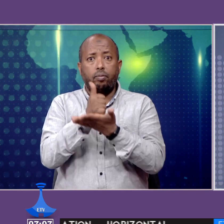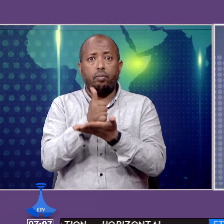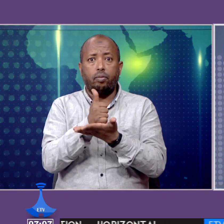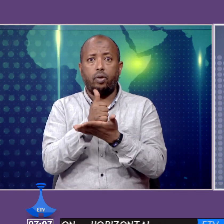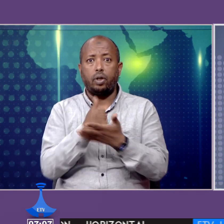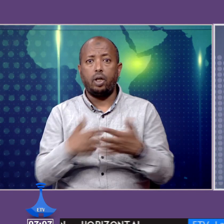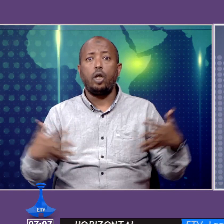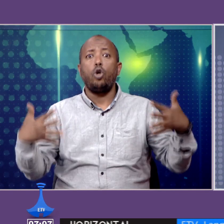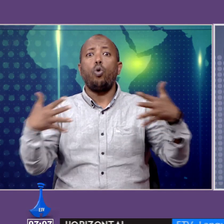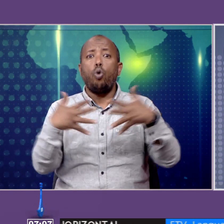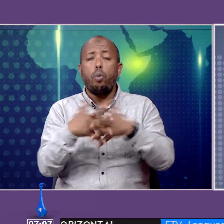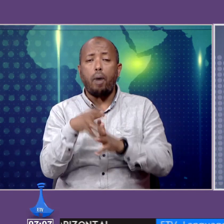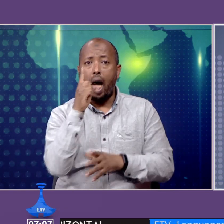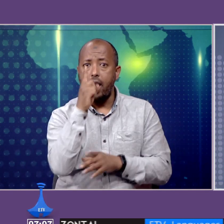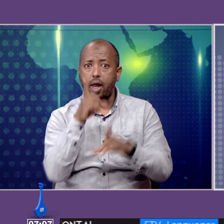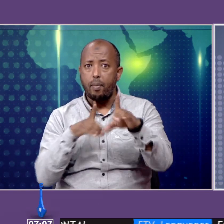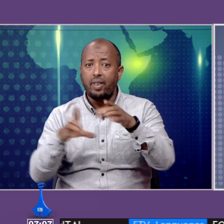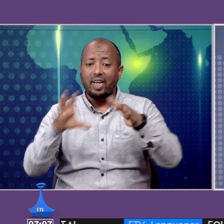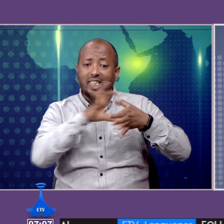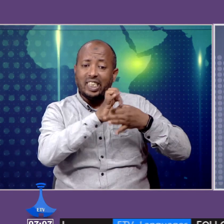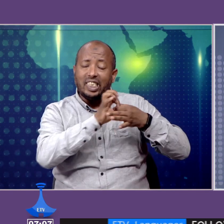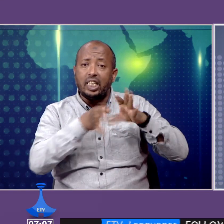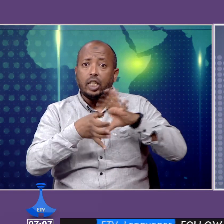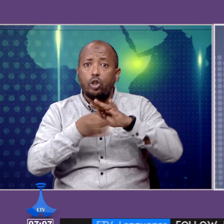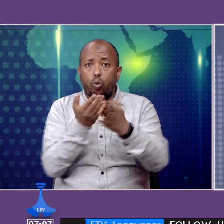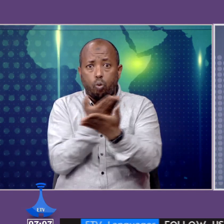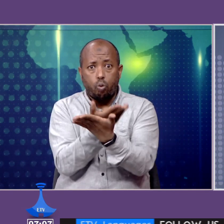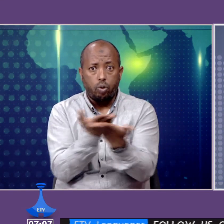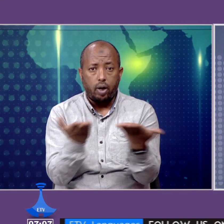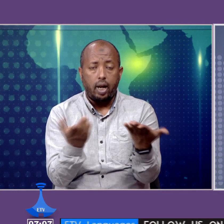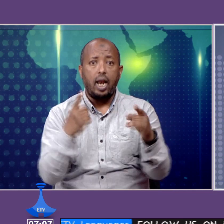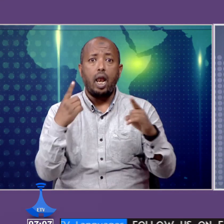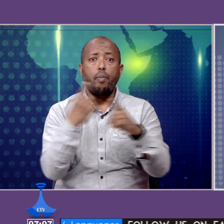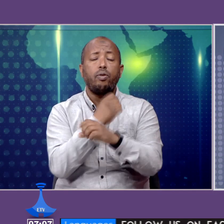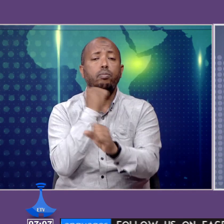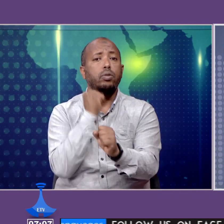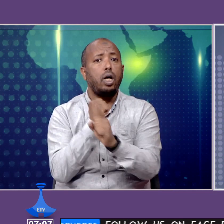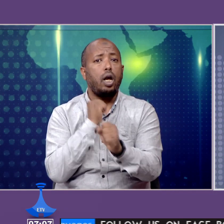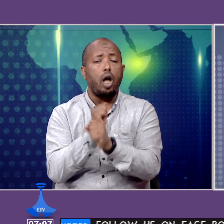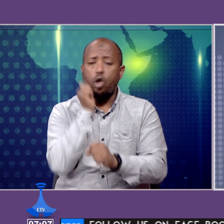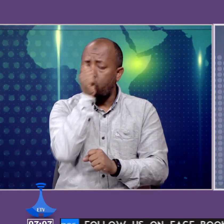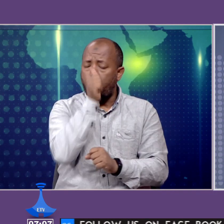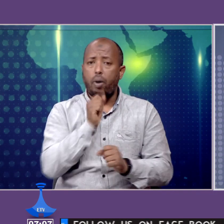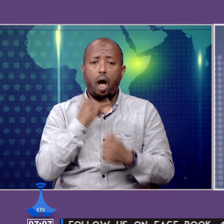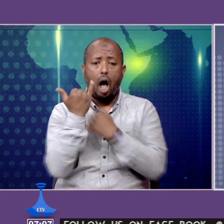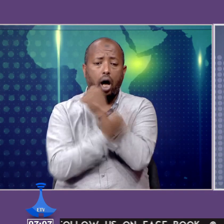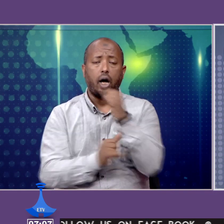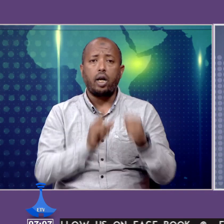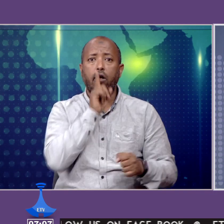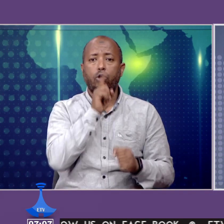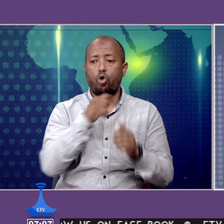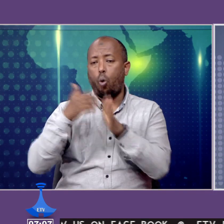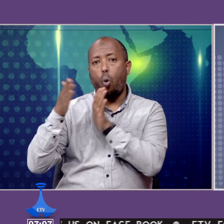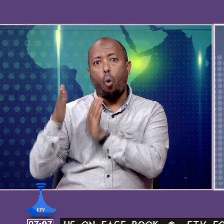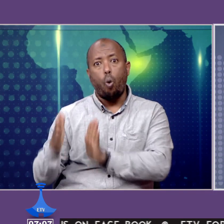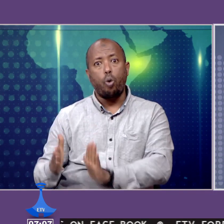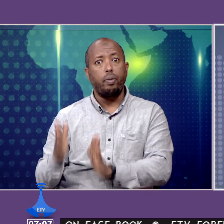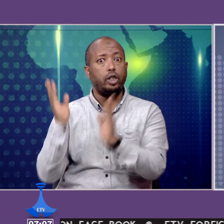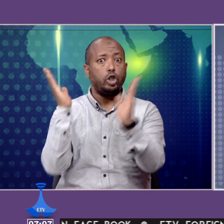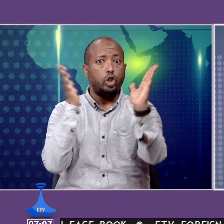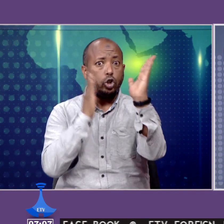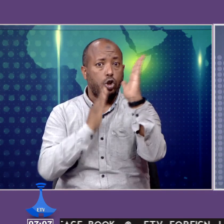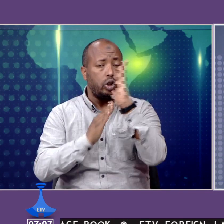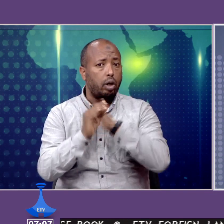የኢኮኖሚ ውህደት ትስስር ለመፍጠር ምን ሰራ ሀገር ለጎረቤቶቻችን ችግር